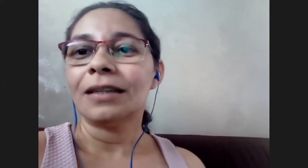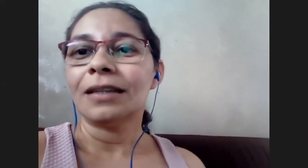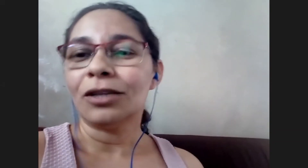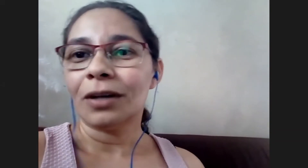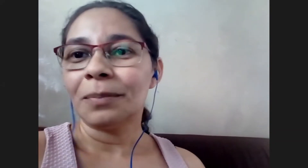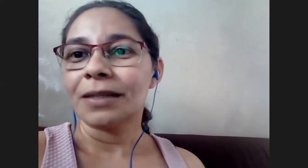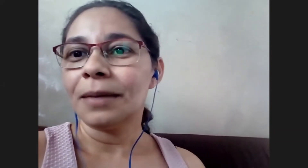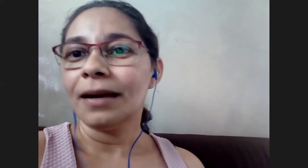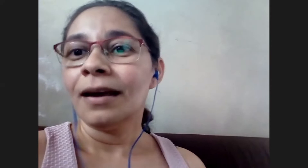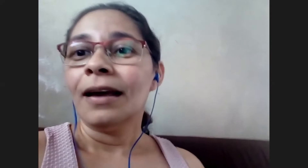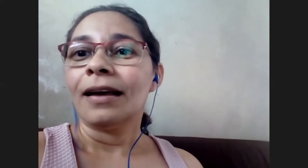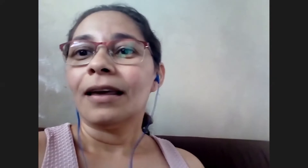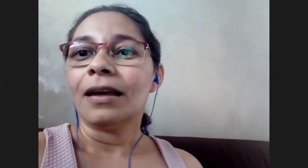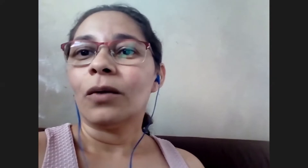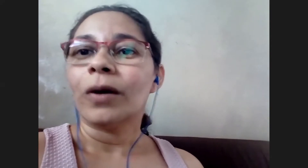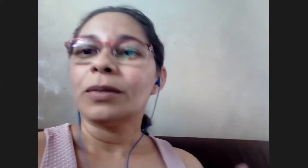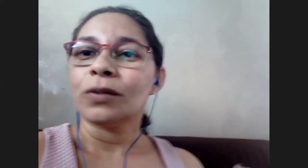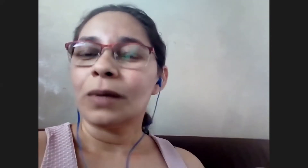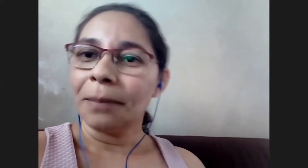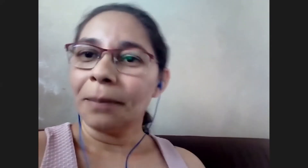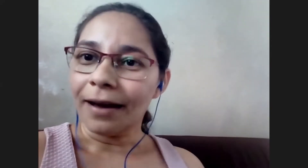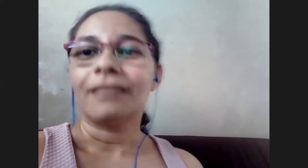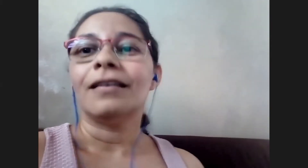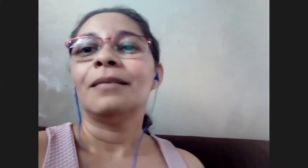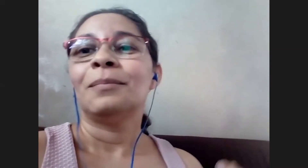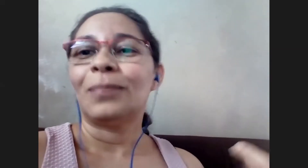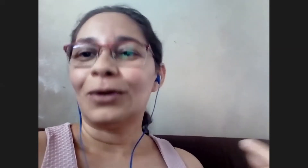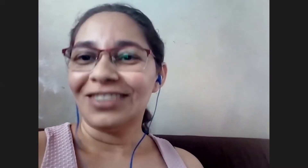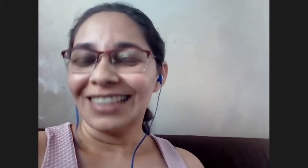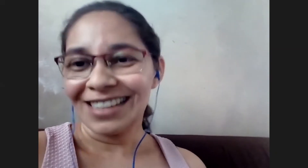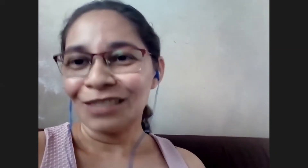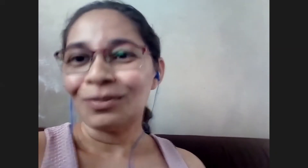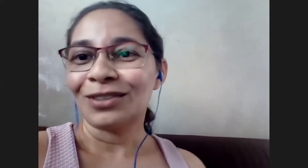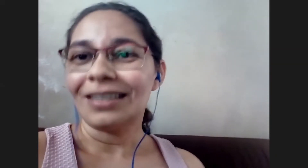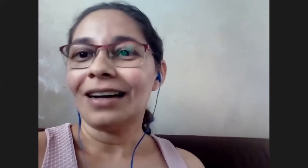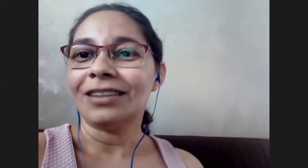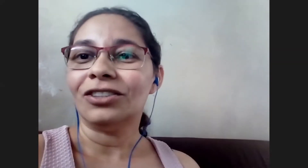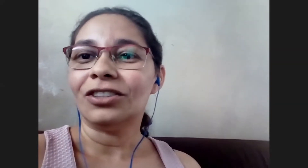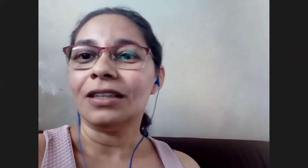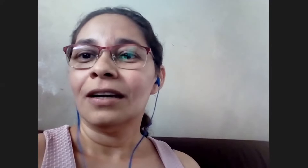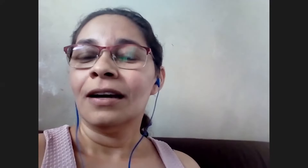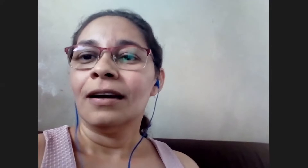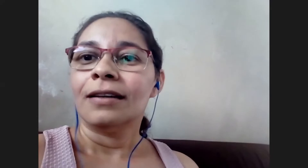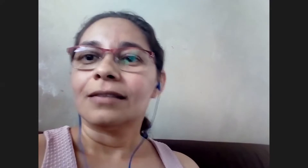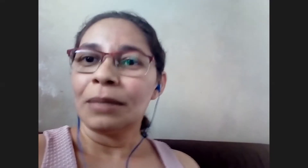ajudou a perceber que qualquer pessoa empenhada pode ter essa oportunidade de saber